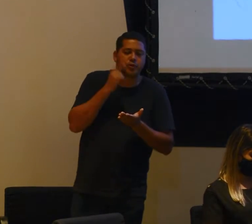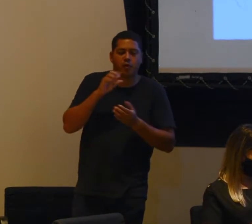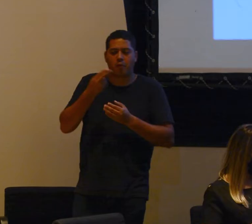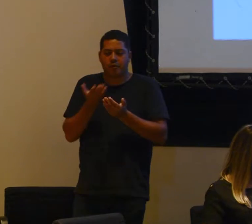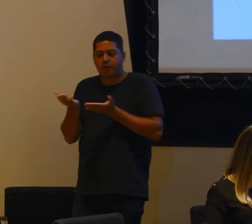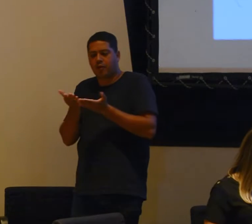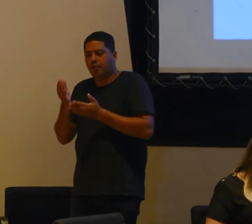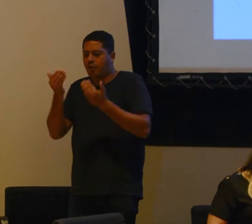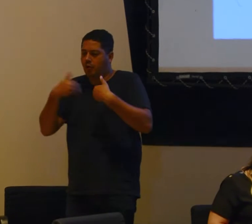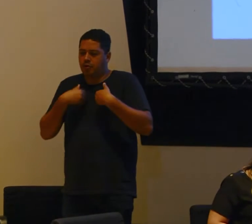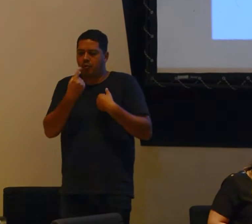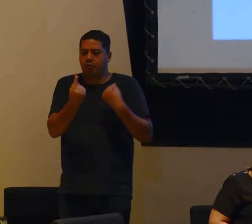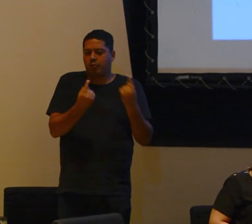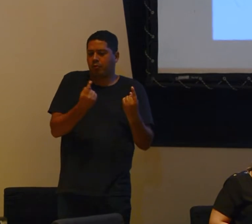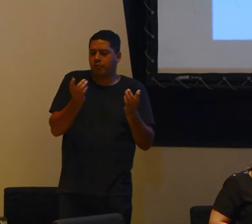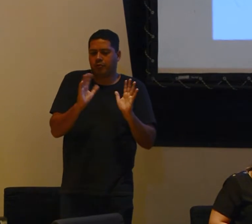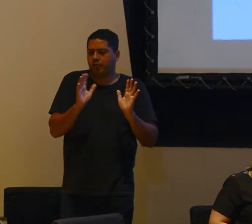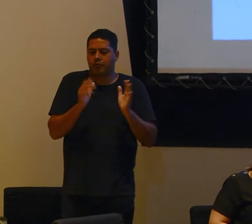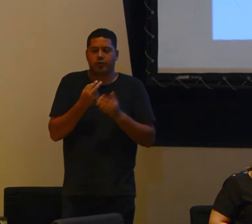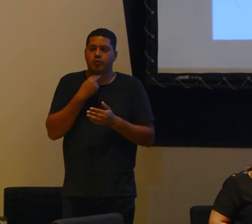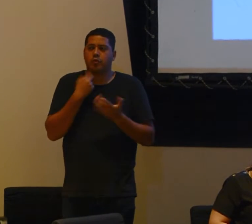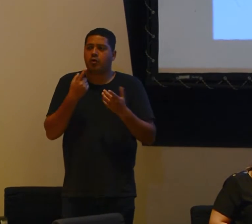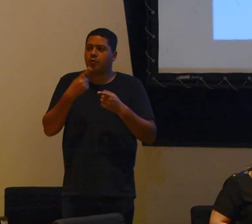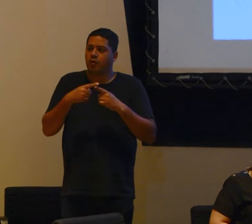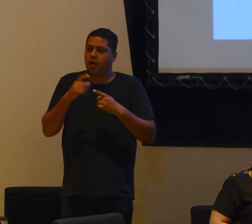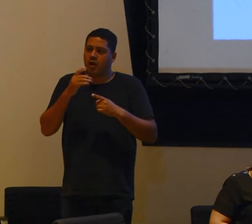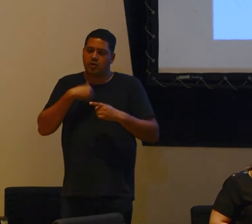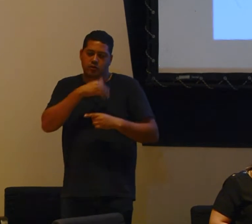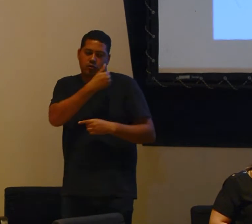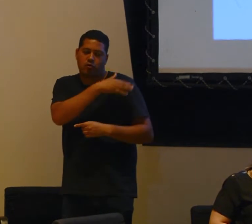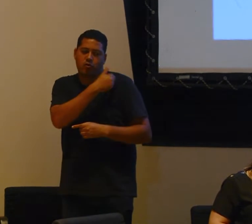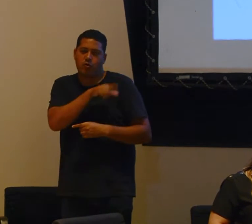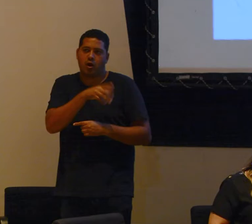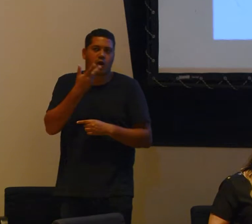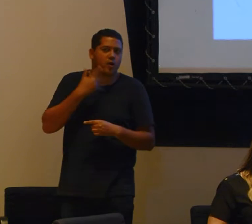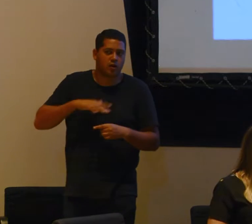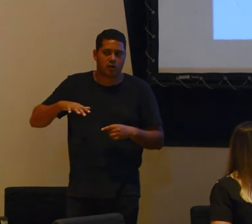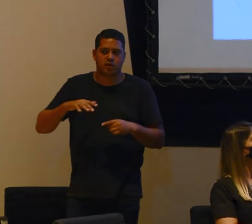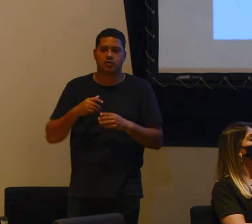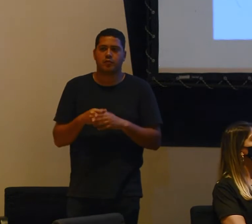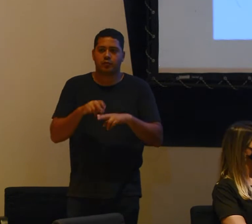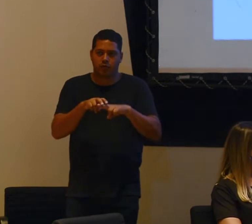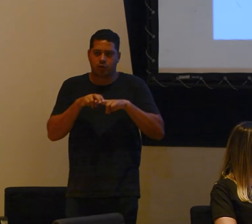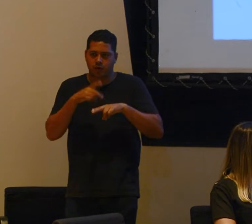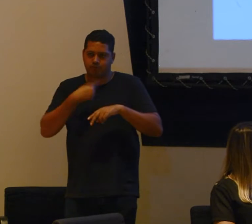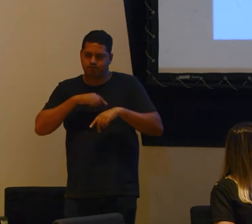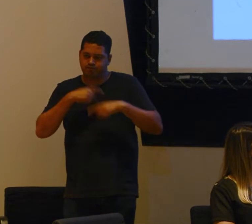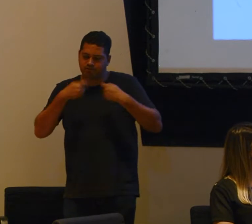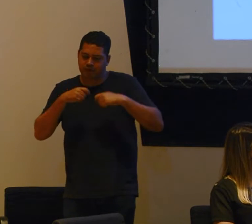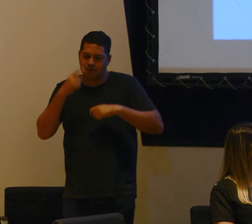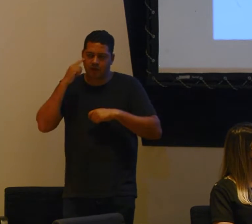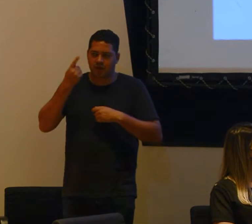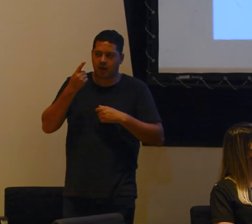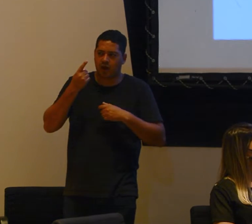o autismo, porque senão assim a gente acaba sendo excludente com essas crianças. Por conta disso, a gente precisa pensar